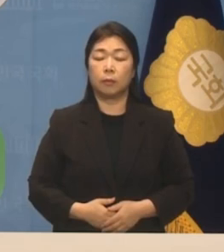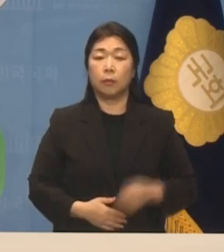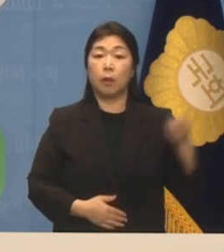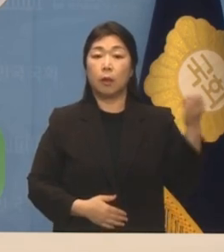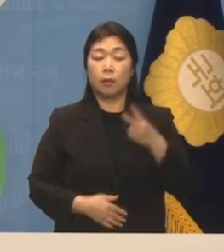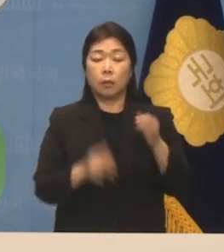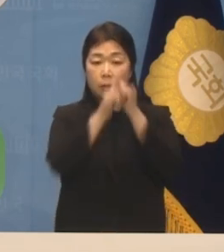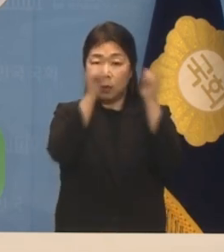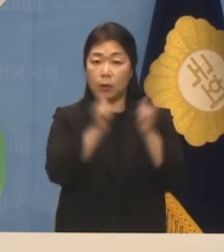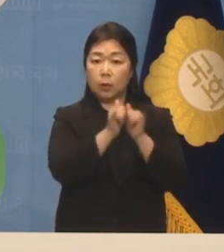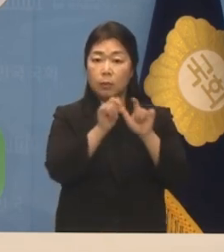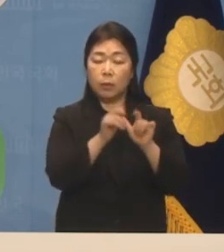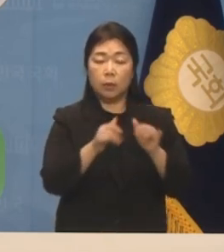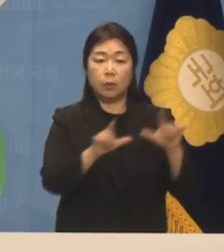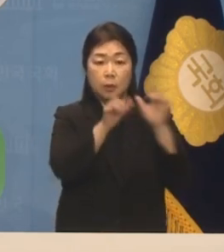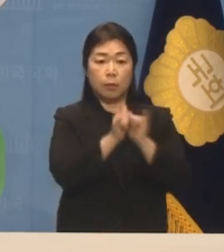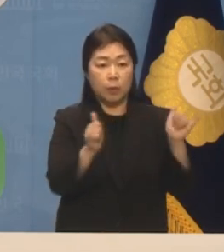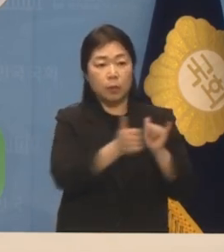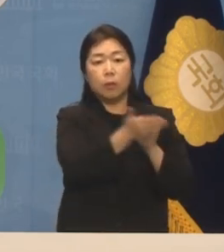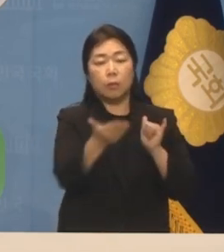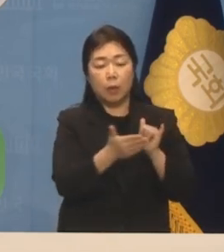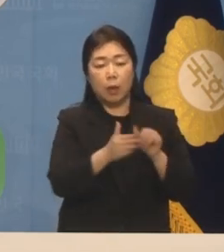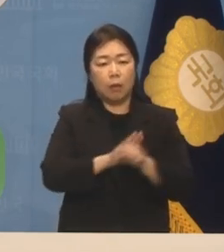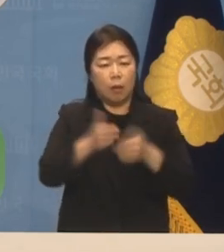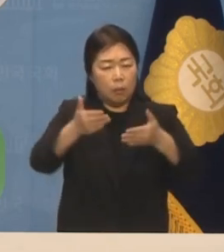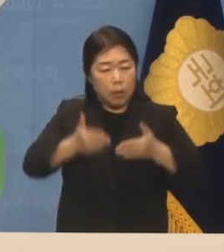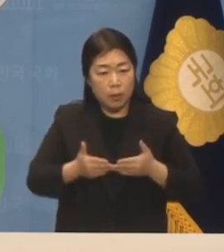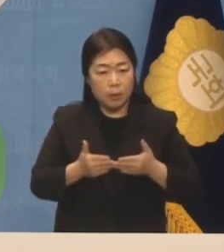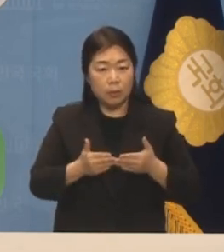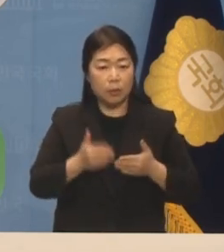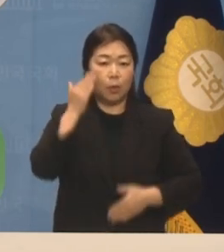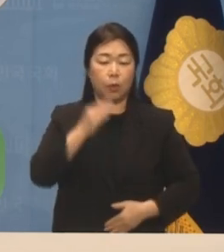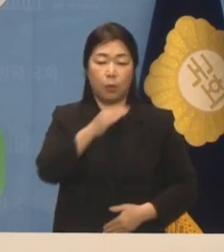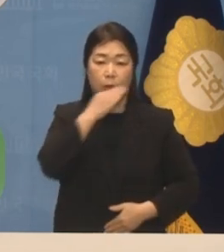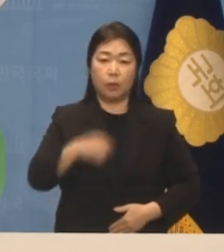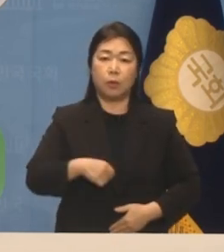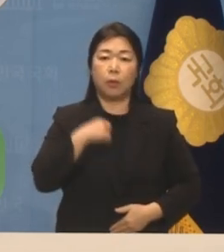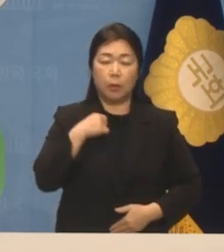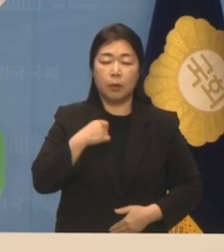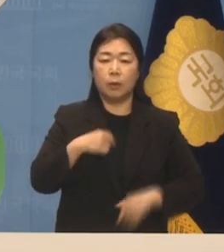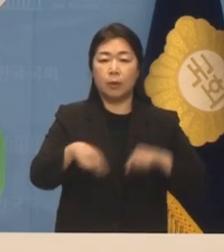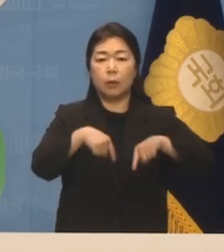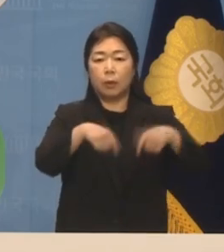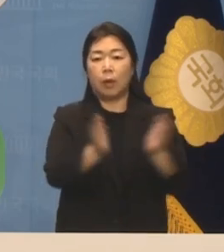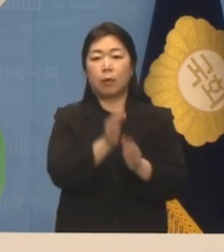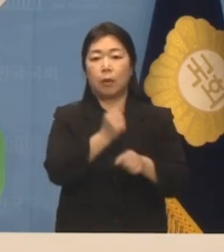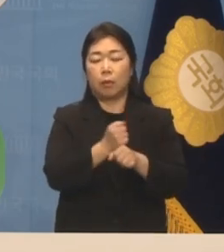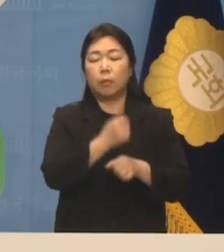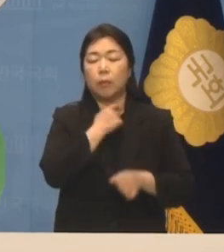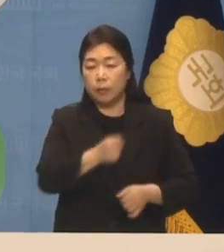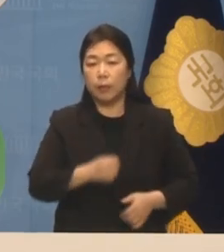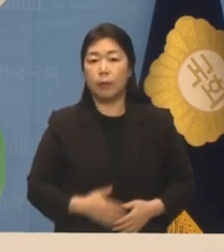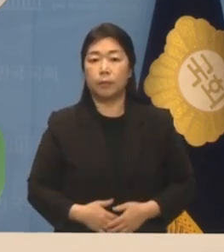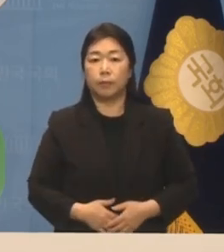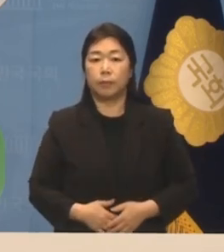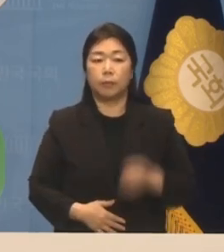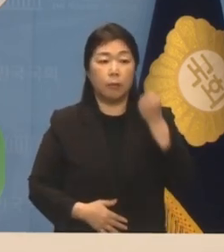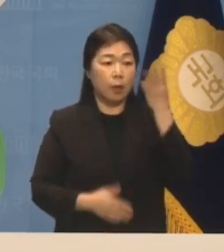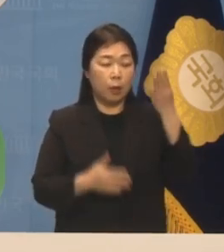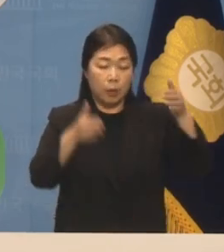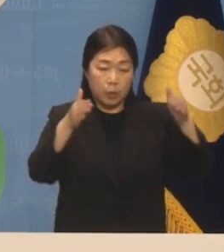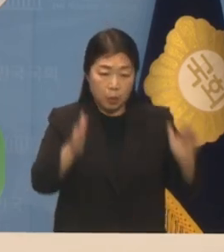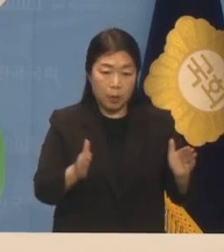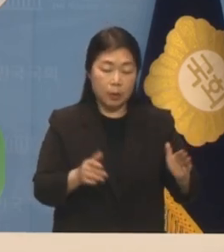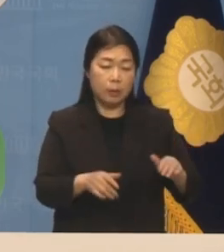다시 시민들에게 사랑받는 진보 정당, 녹색 정의당이 되겠습니다. 지난 4개월간 지역과